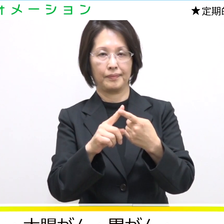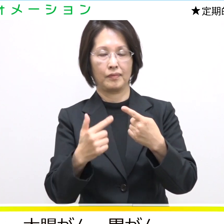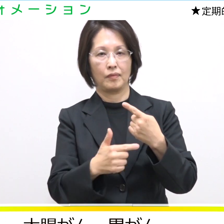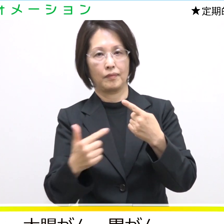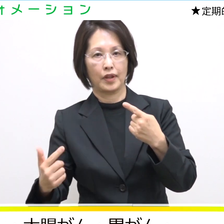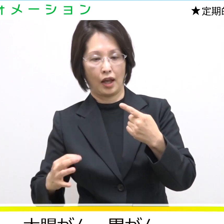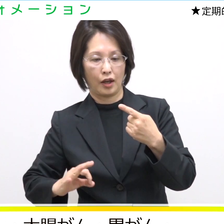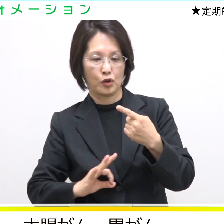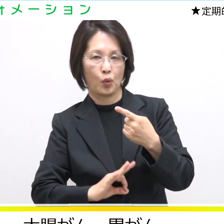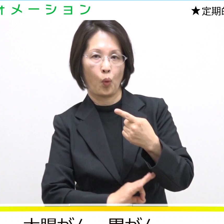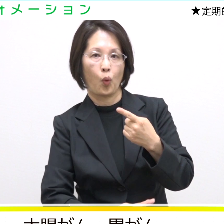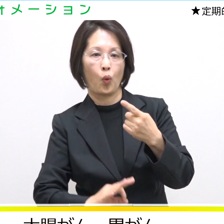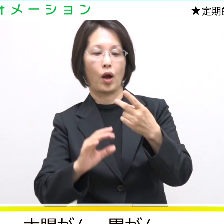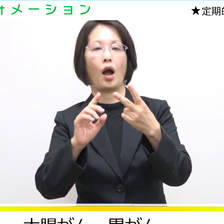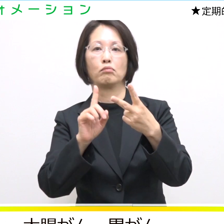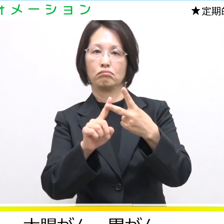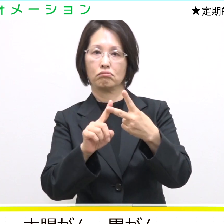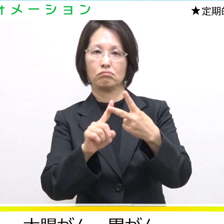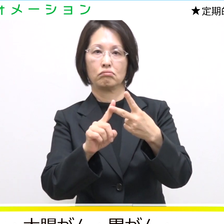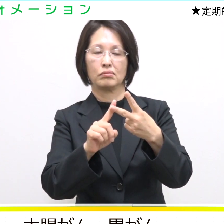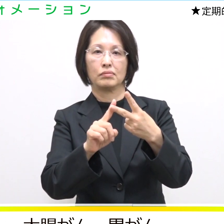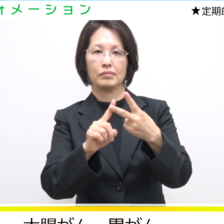が大腸